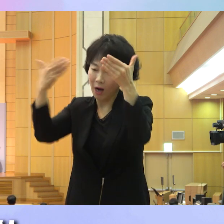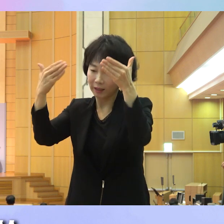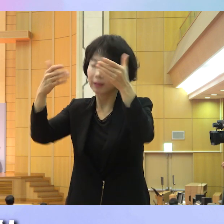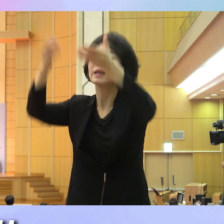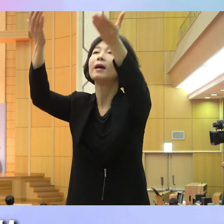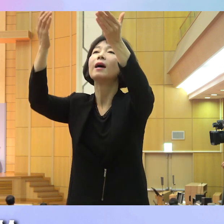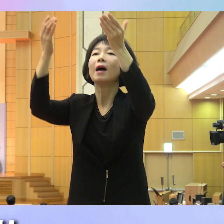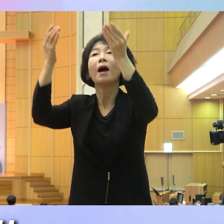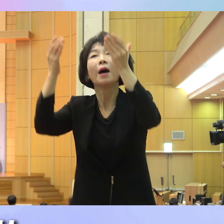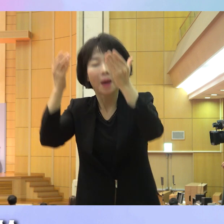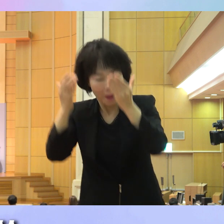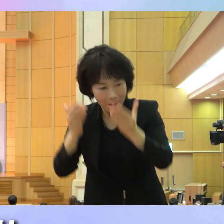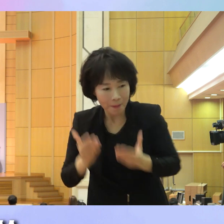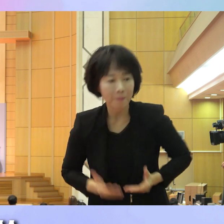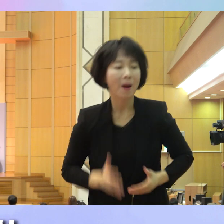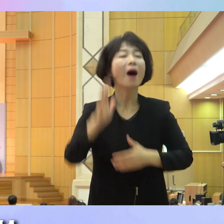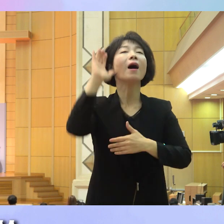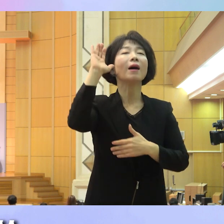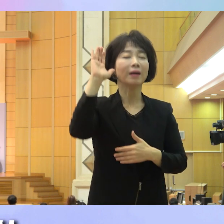확실히